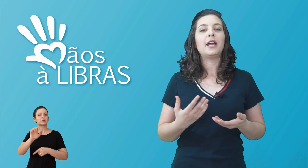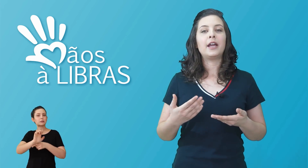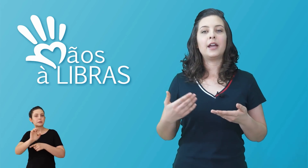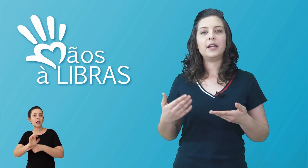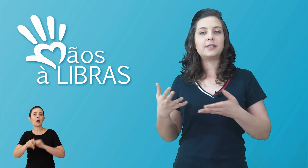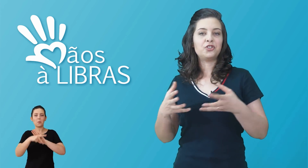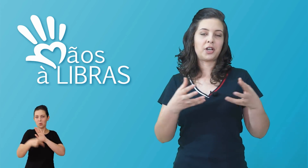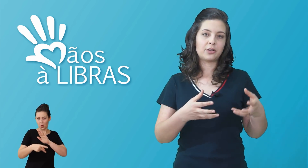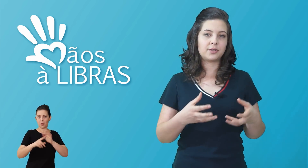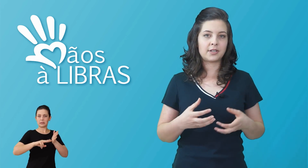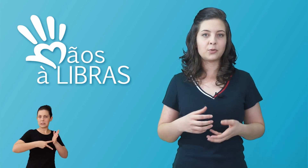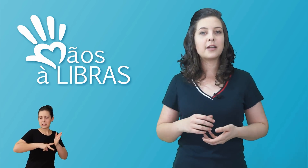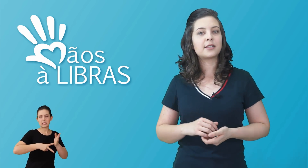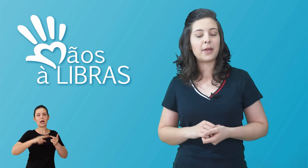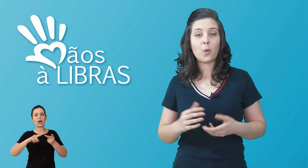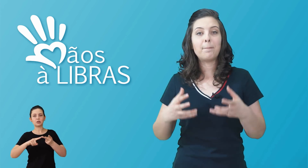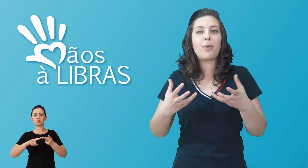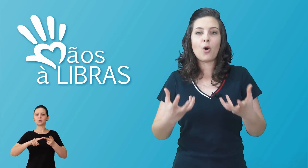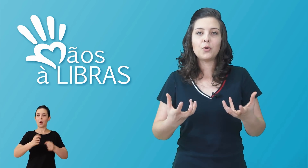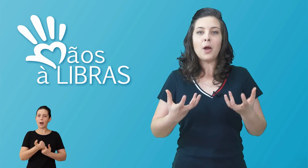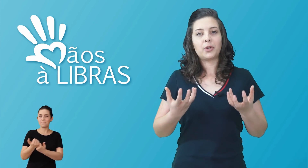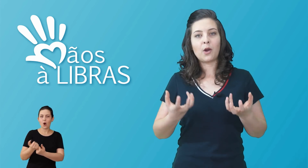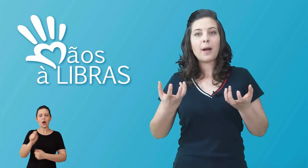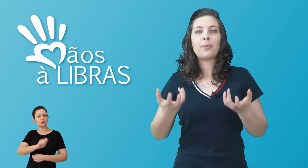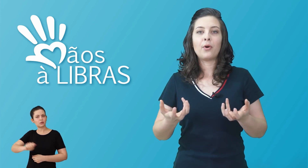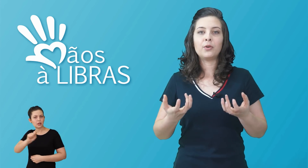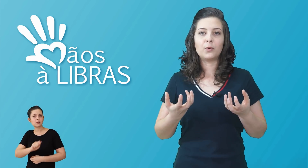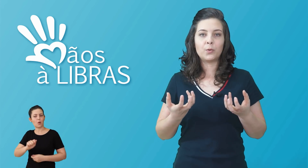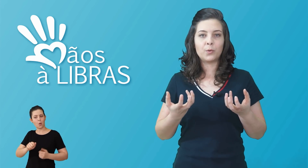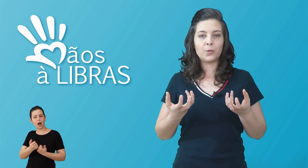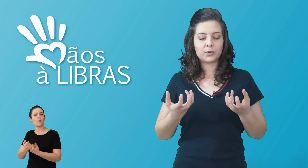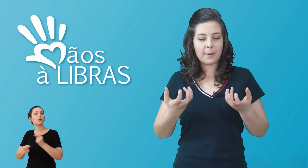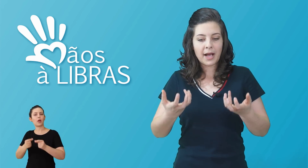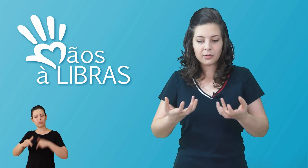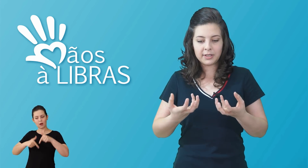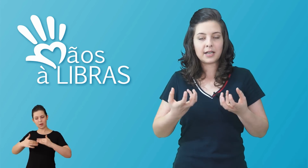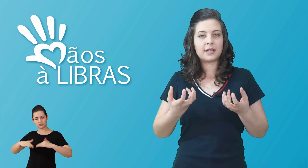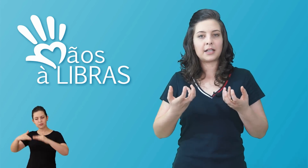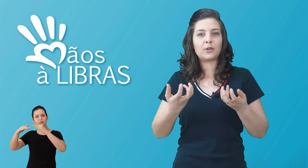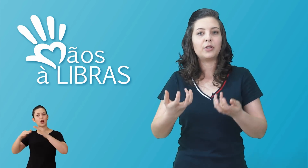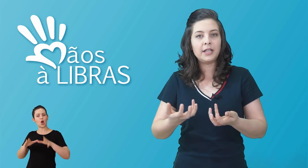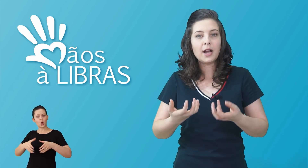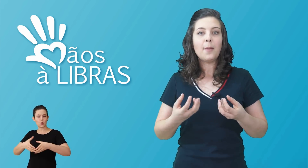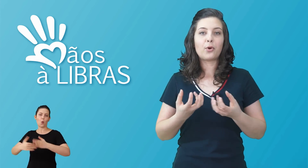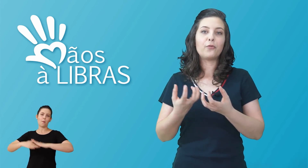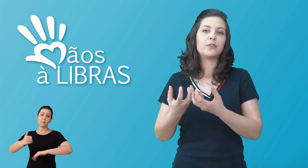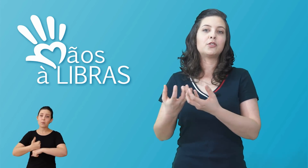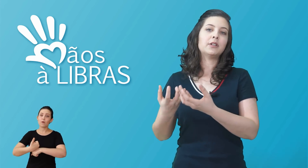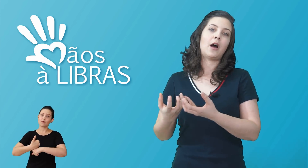estado e sindicatos estaduais também. Eu apoio, porque eu apoio o trabalho ali da